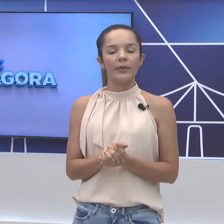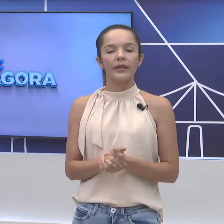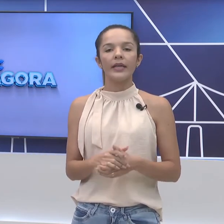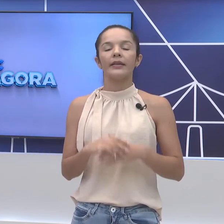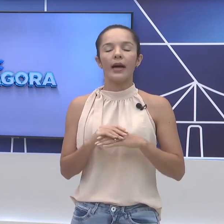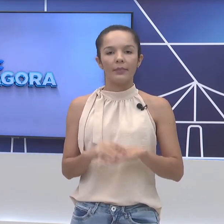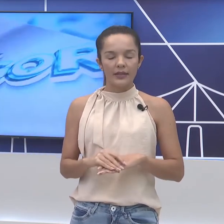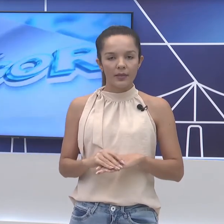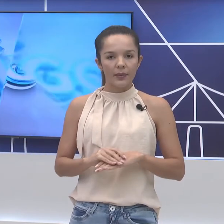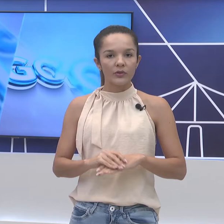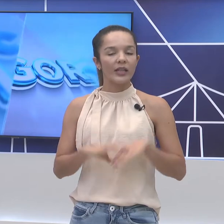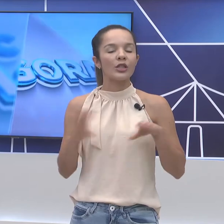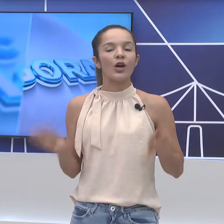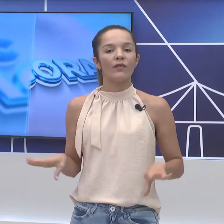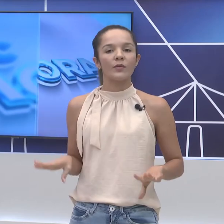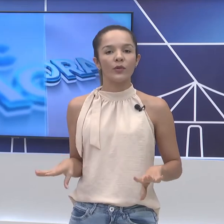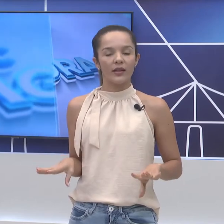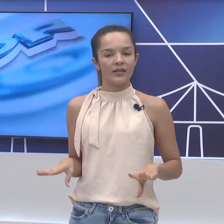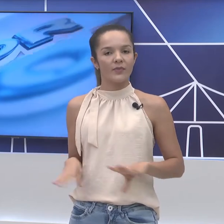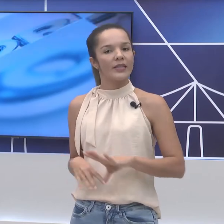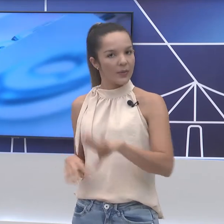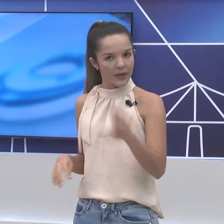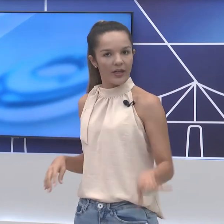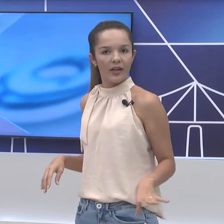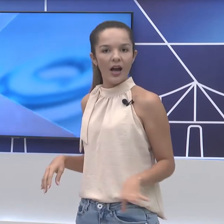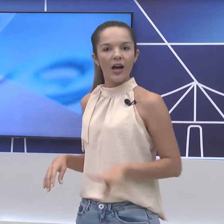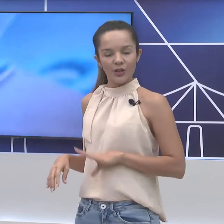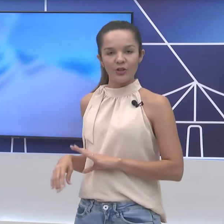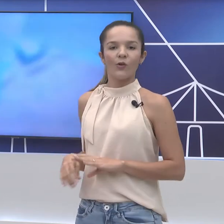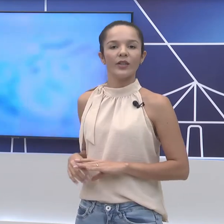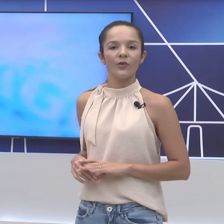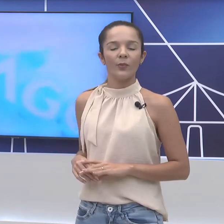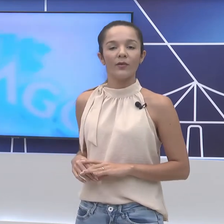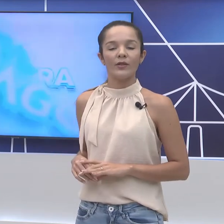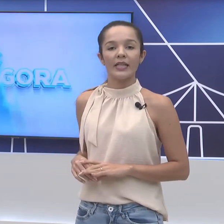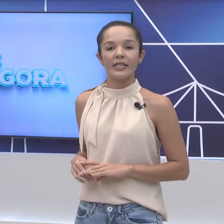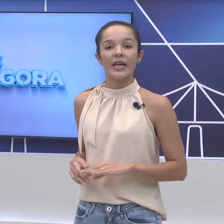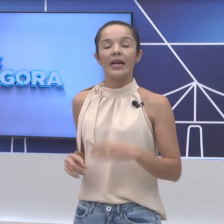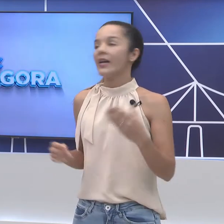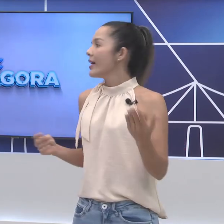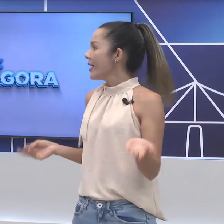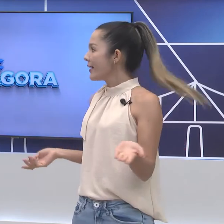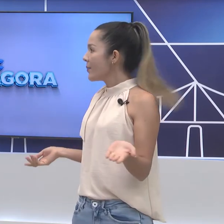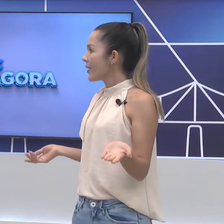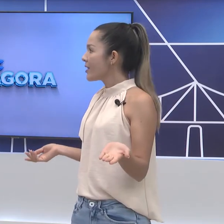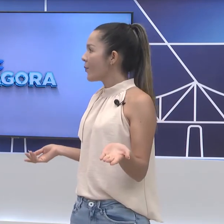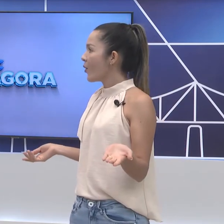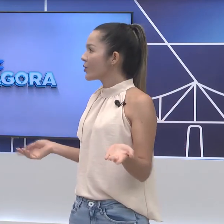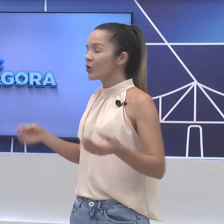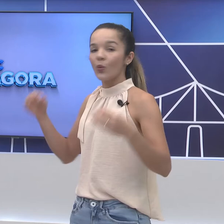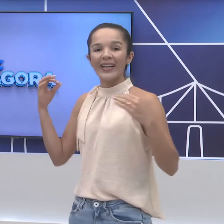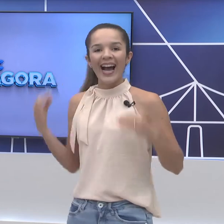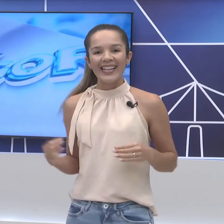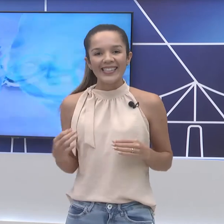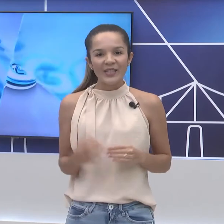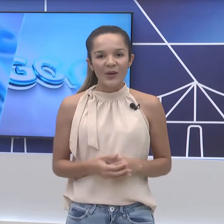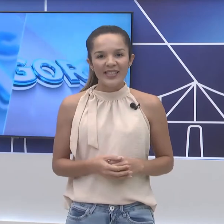perder, tá participando das novas mudanças. Mas amanhã a gente conta tudo pra vocês. Isso mesmo. E quem participou hoje do gás o na gás, sua